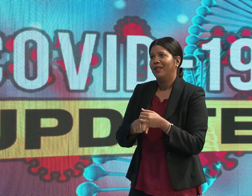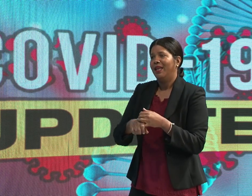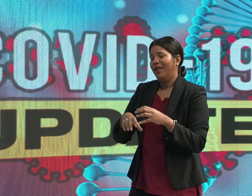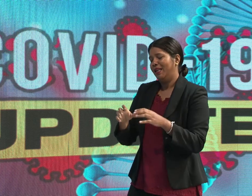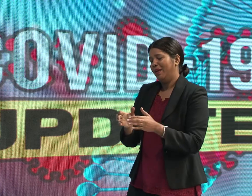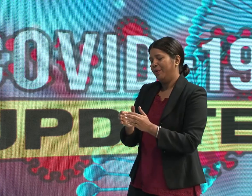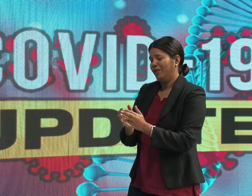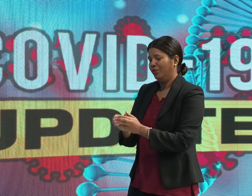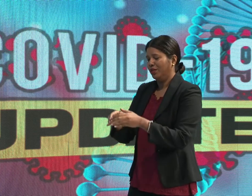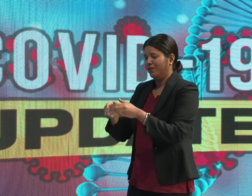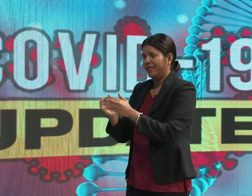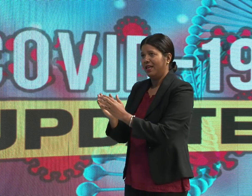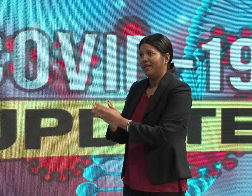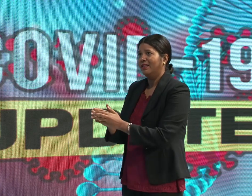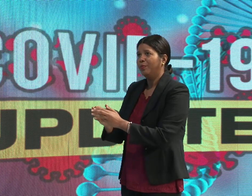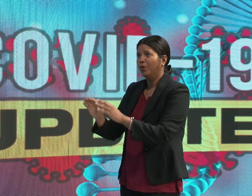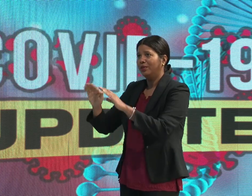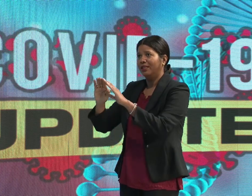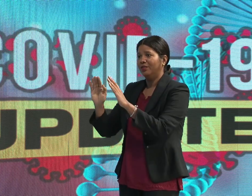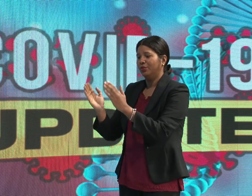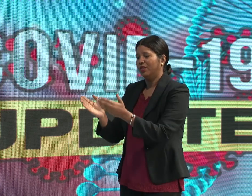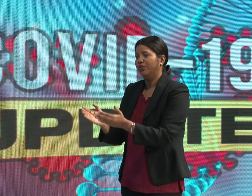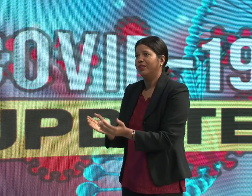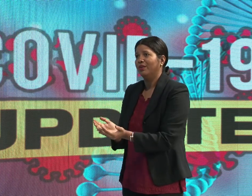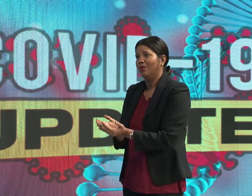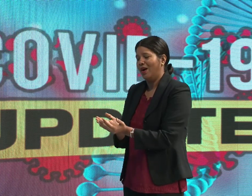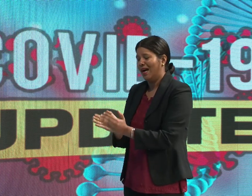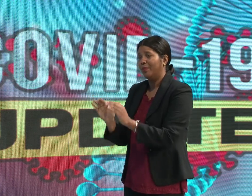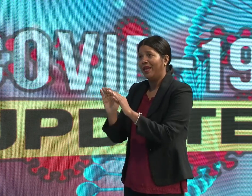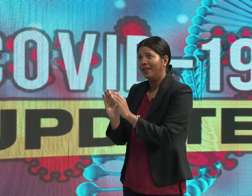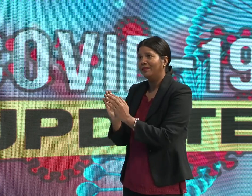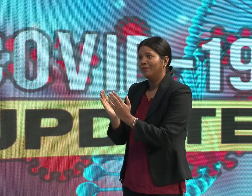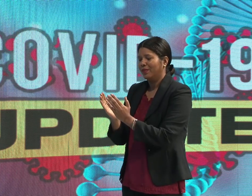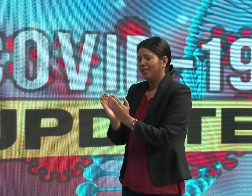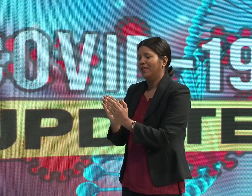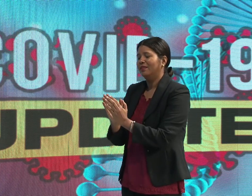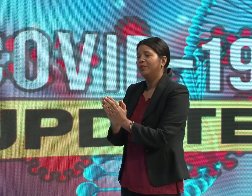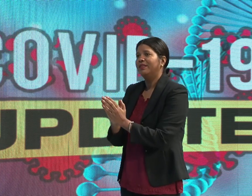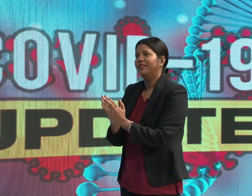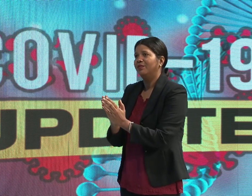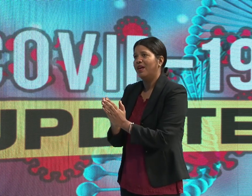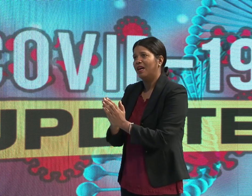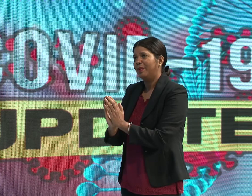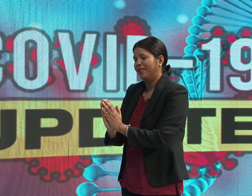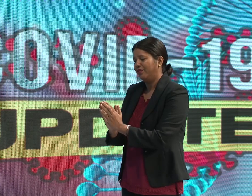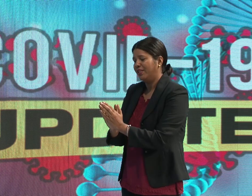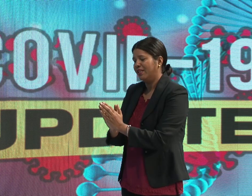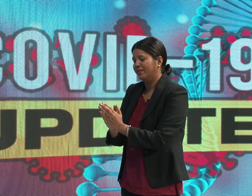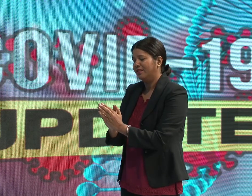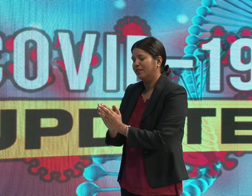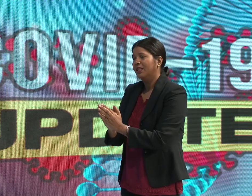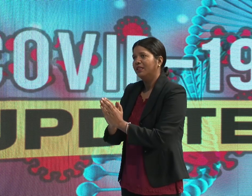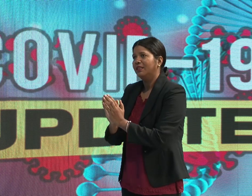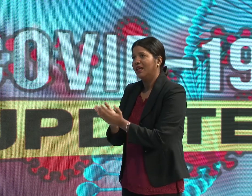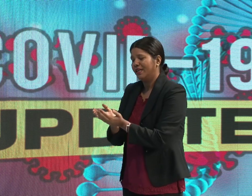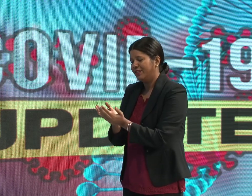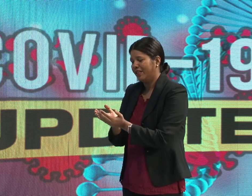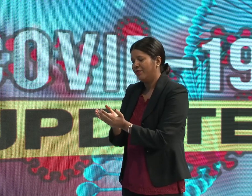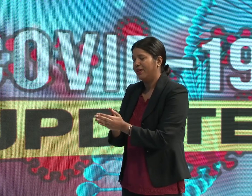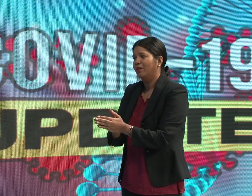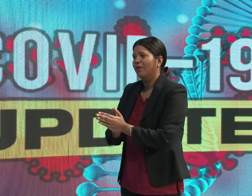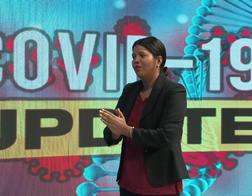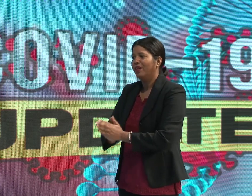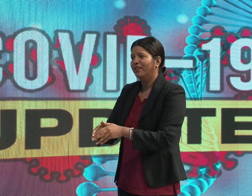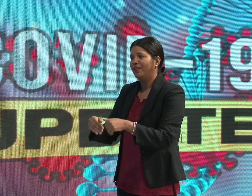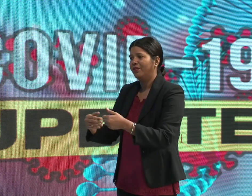Mm-hmm. En dan heb je natuurlijk weer een ander poot, dat is voor dat stukje arbeid. Ja. Dan is het ministerie van Arbeid en Financiën die dan gaan